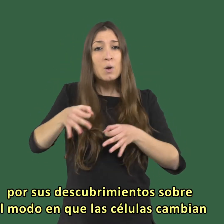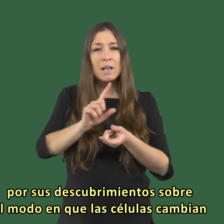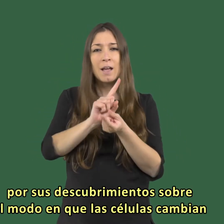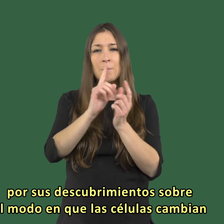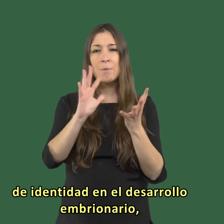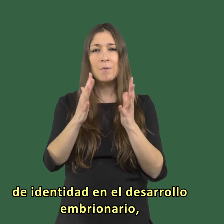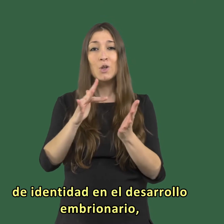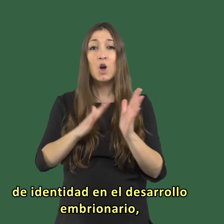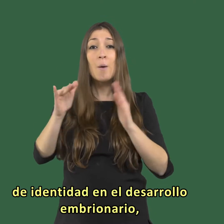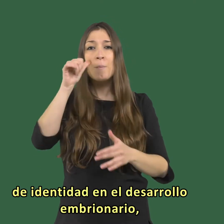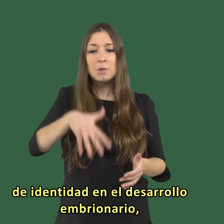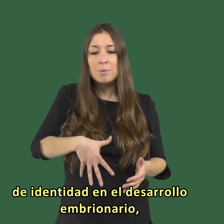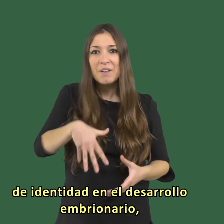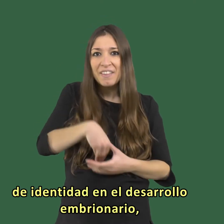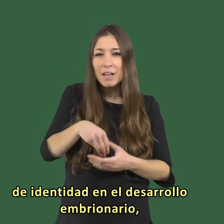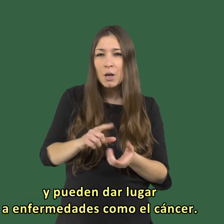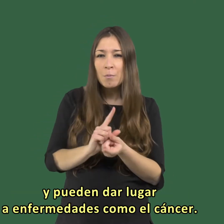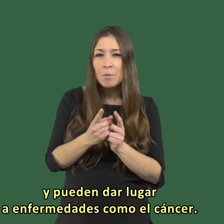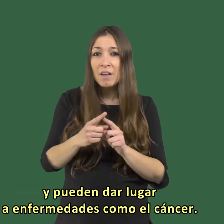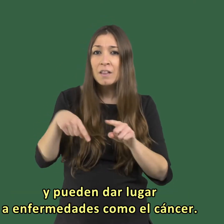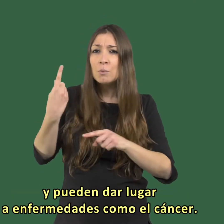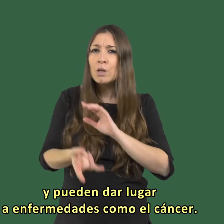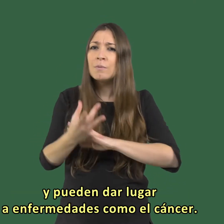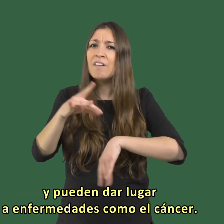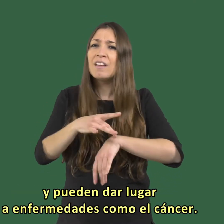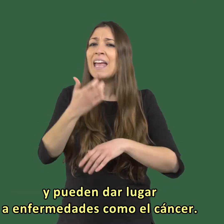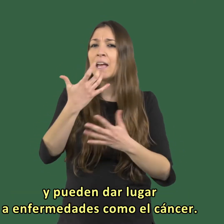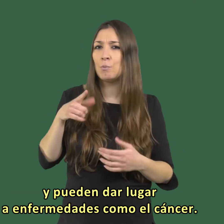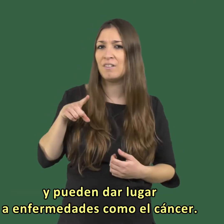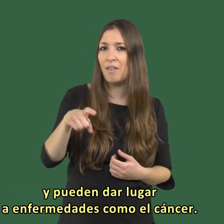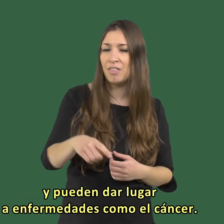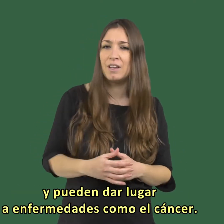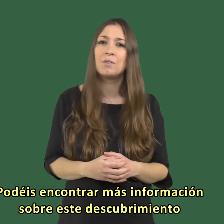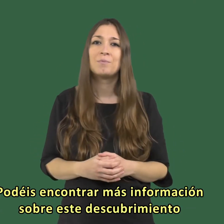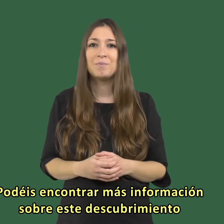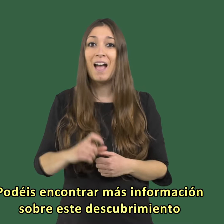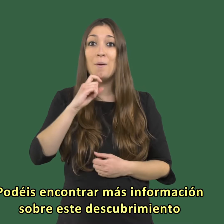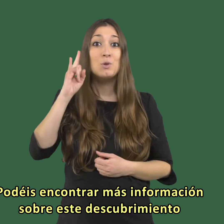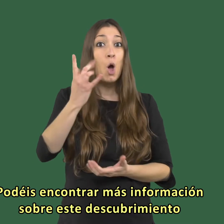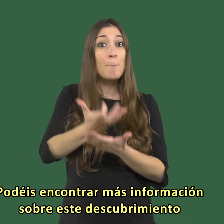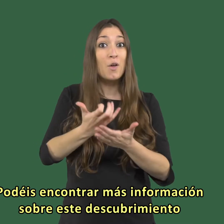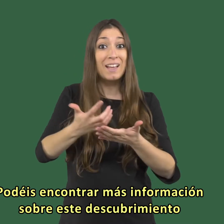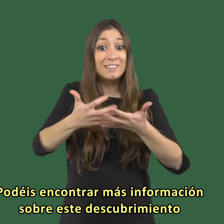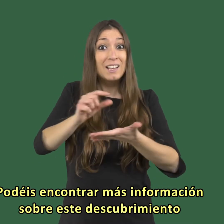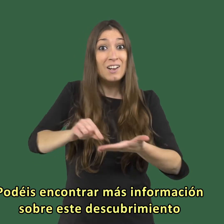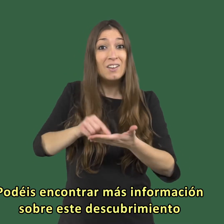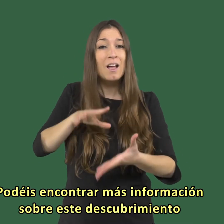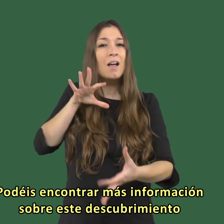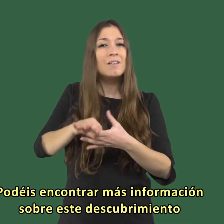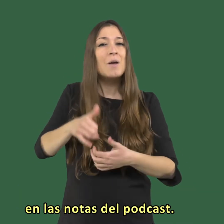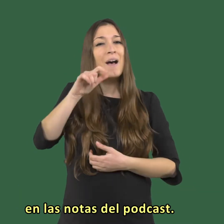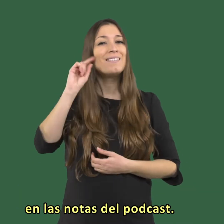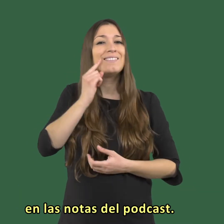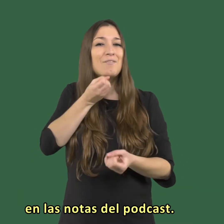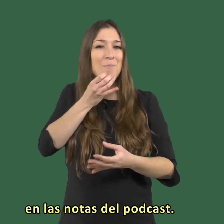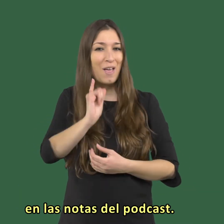células cambian de identidad en el desarrollo embrionario y pueden dar lugar a enfermedades como el cáncer. Podéis encontrar más información sobre este